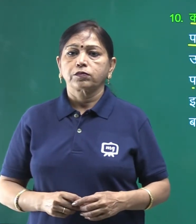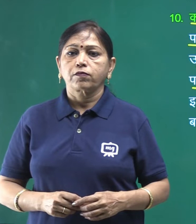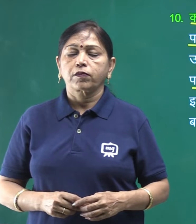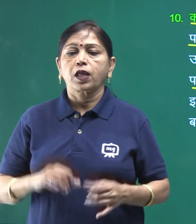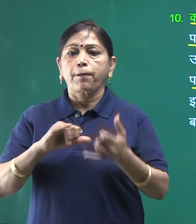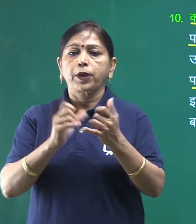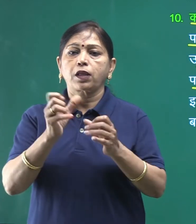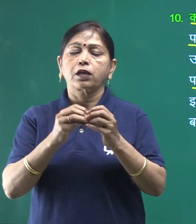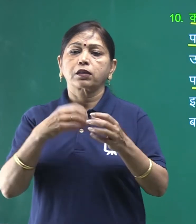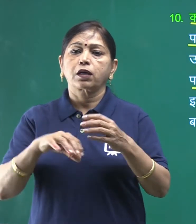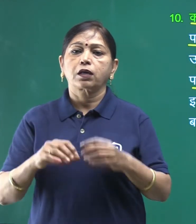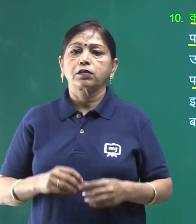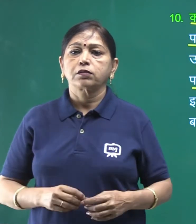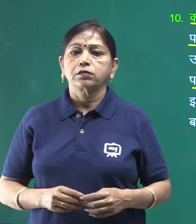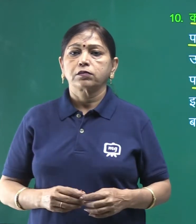पदार्थ का